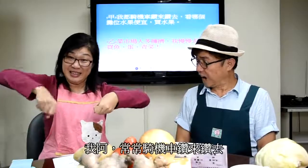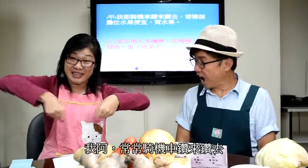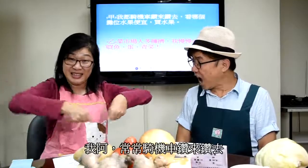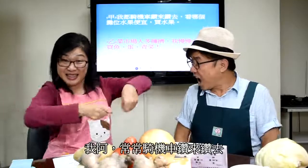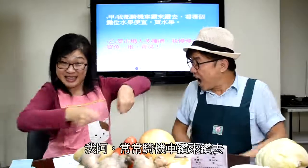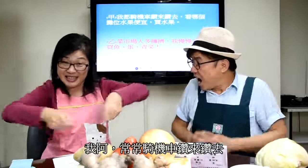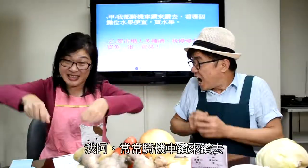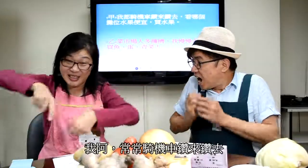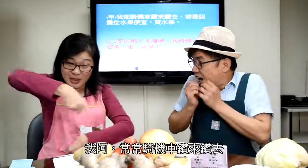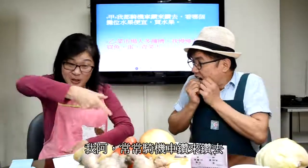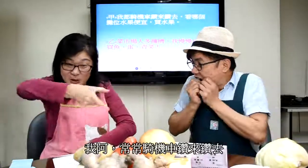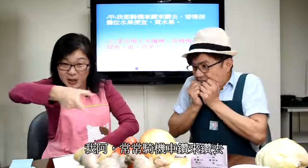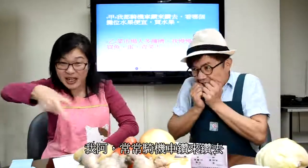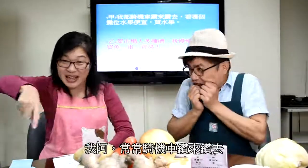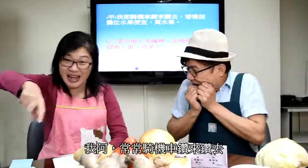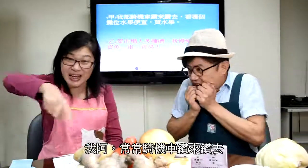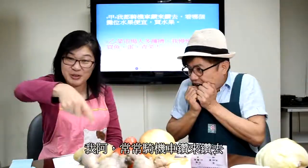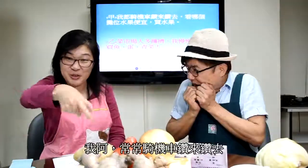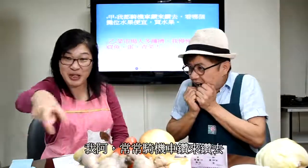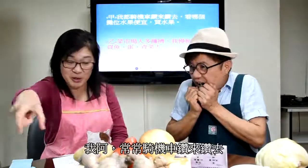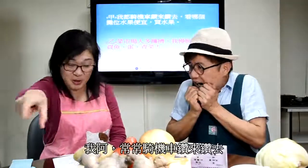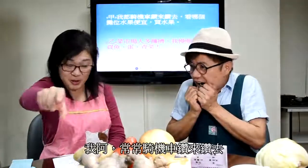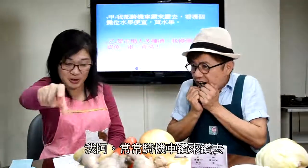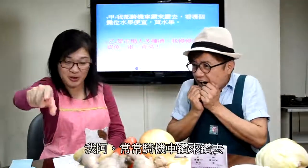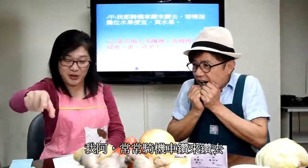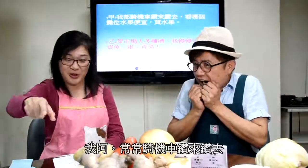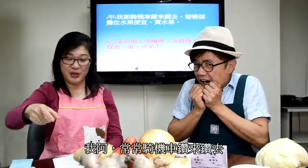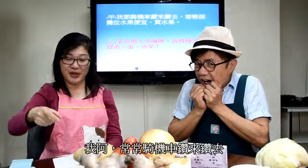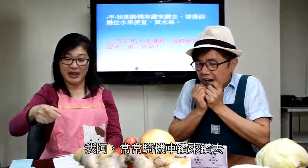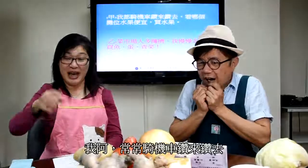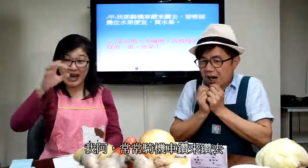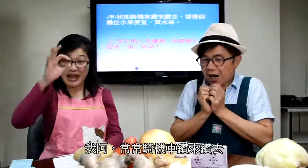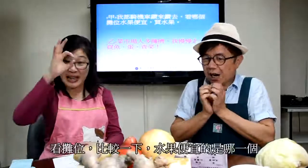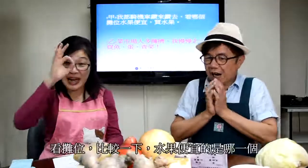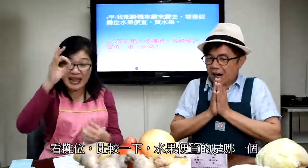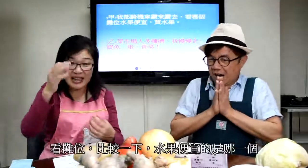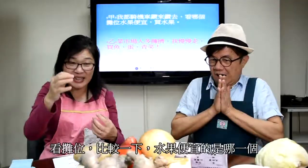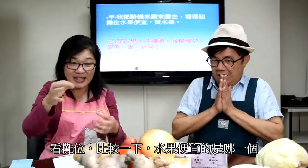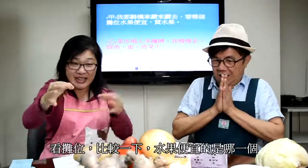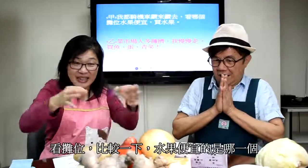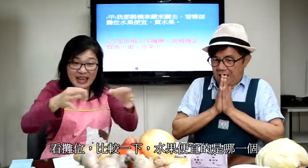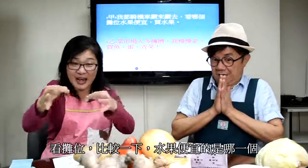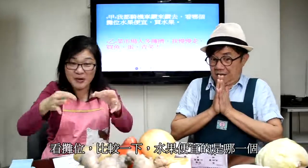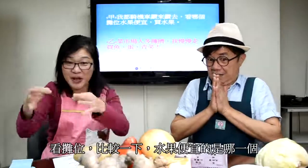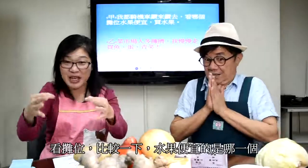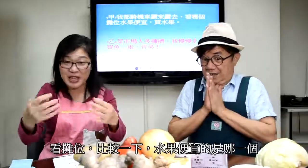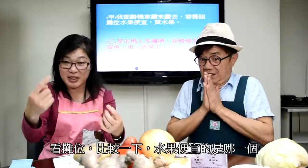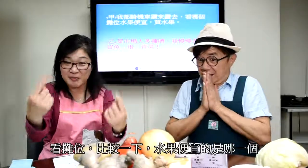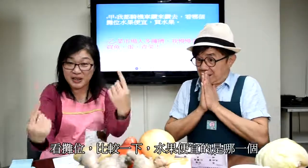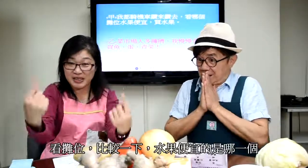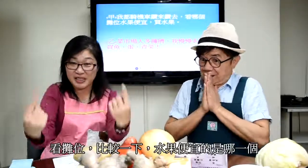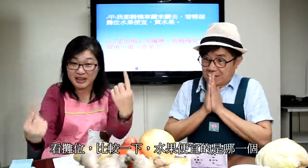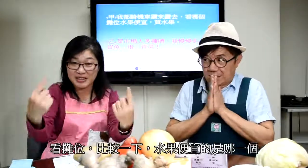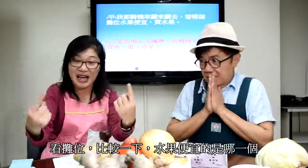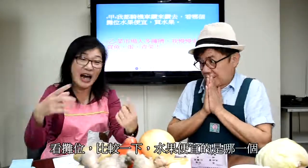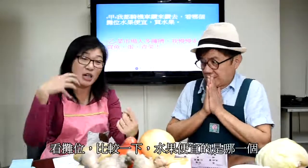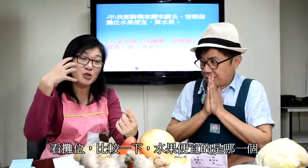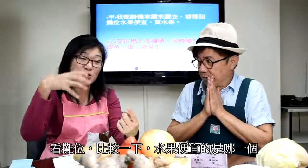车钻来钻去，看摊位比较下水